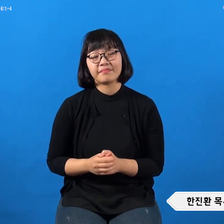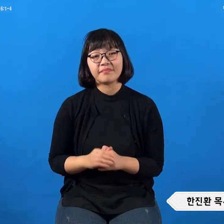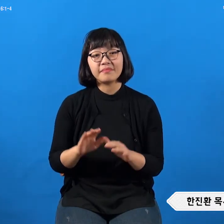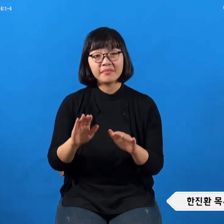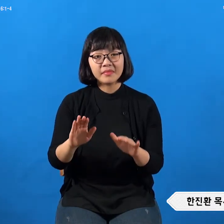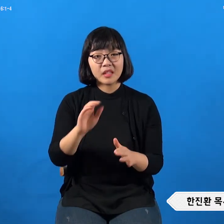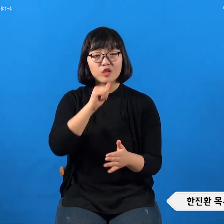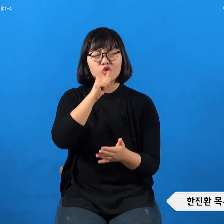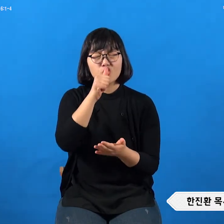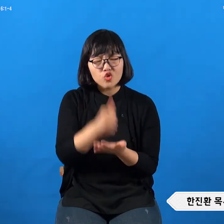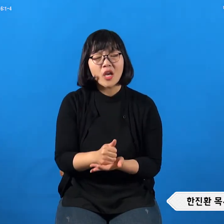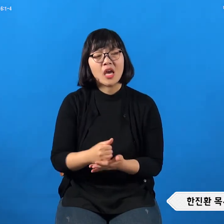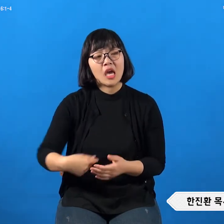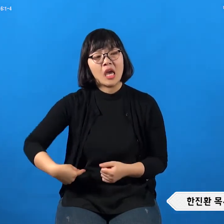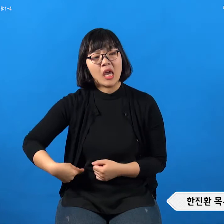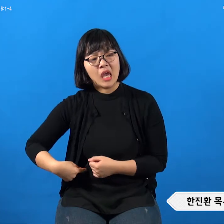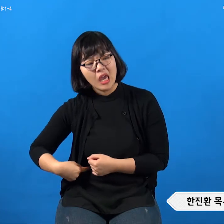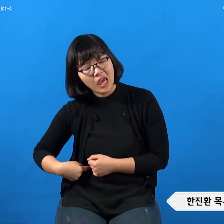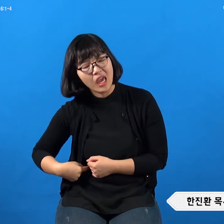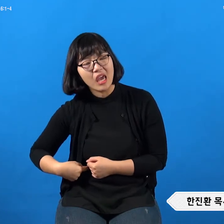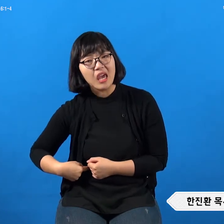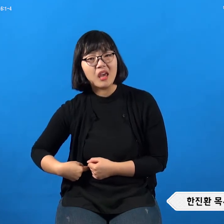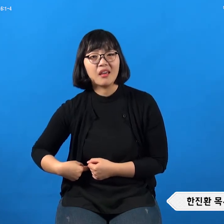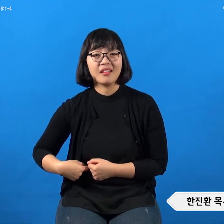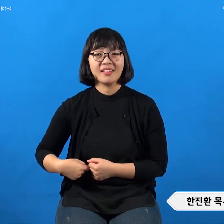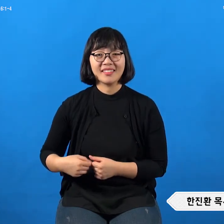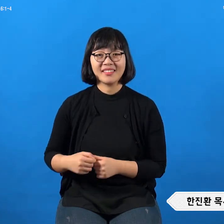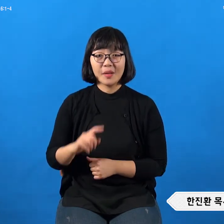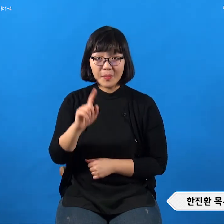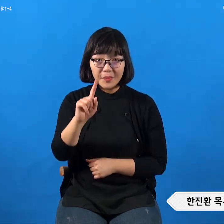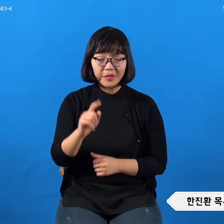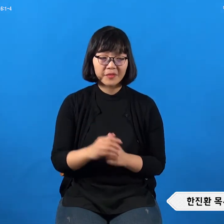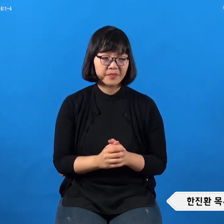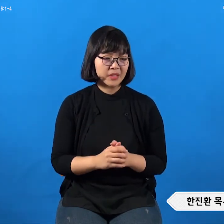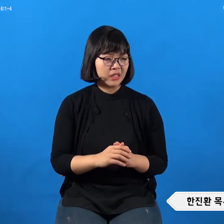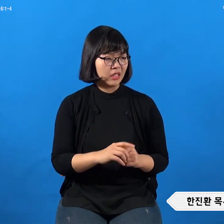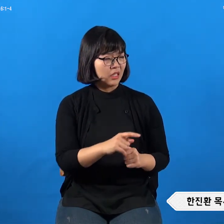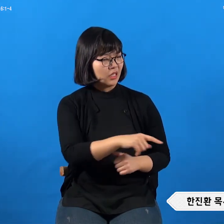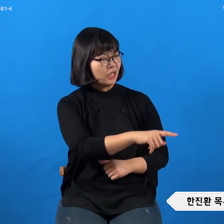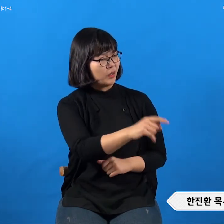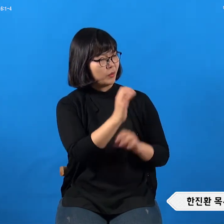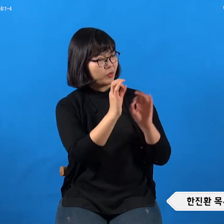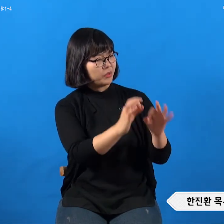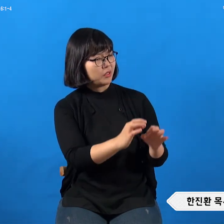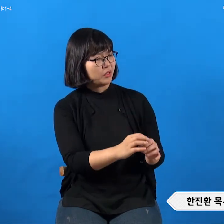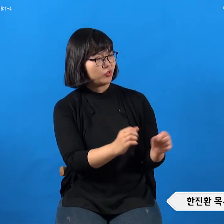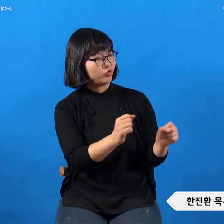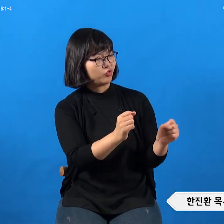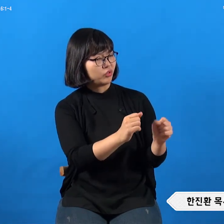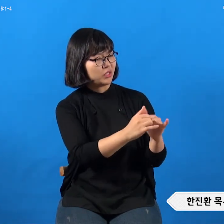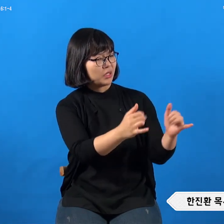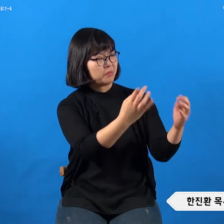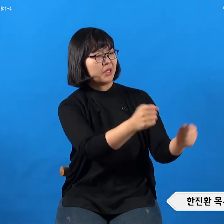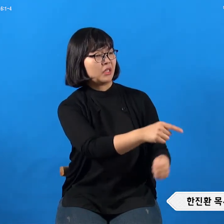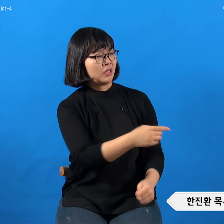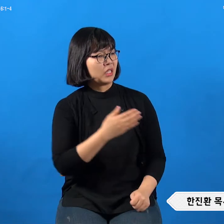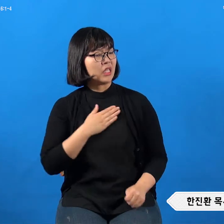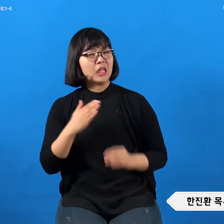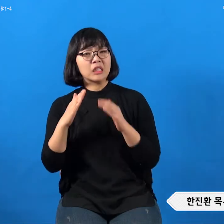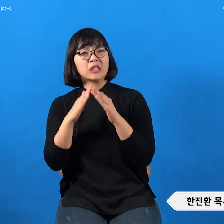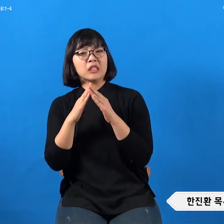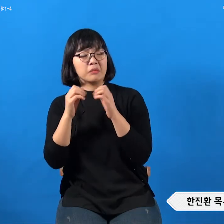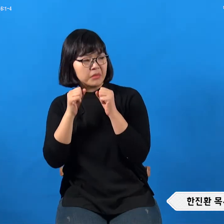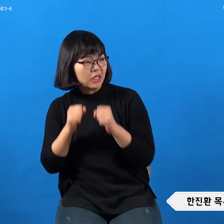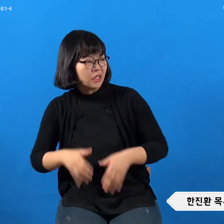죄의식에 사로잡히게 됩니다. 세상에는 그냥 추위에 떠는 사람이 부지기수인데 내가 따뜻한 아파트에 사는 것도